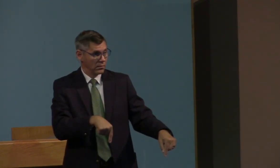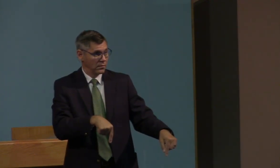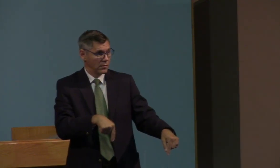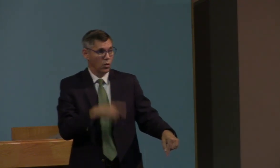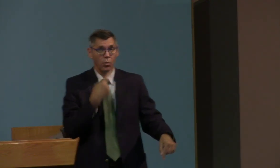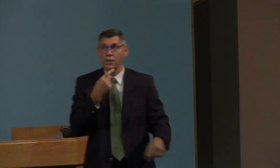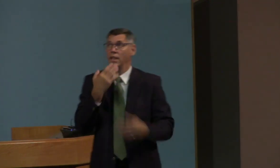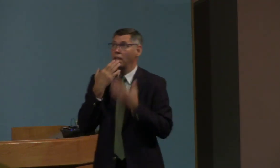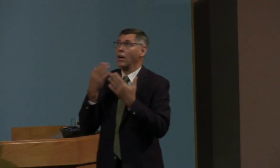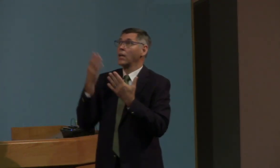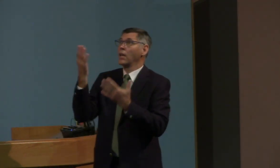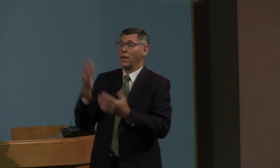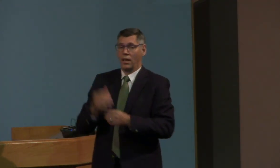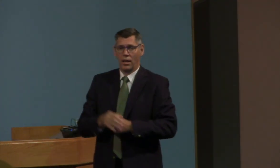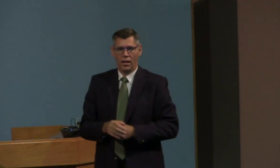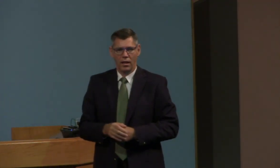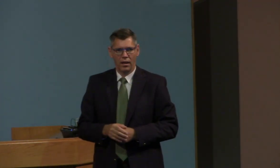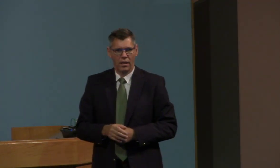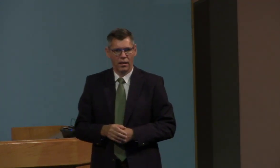Kom sê dankie.